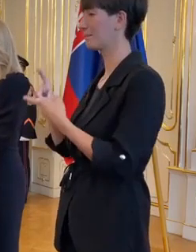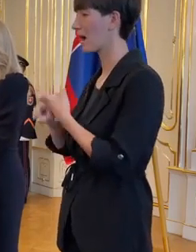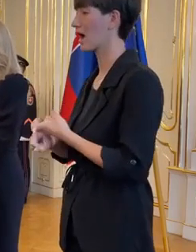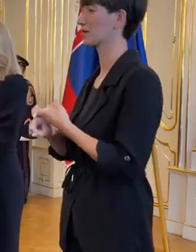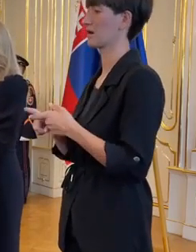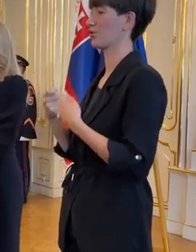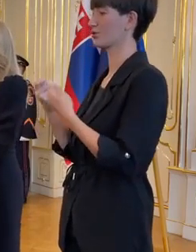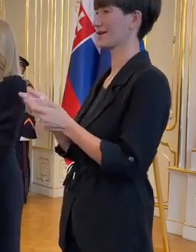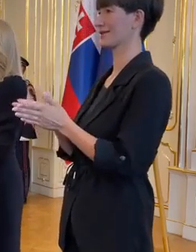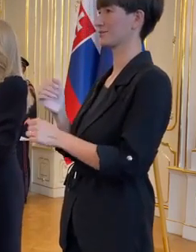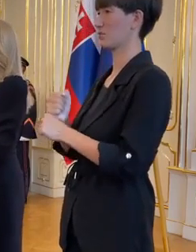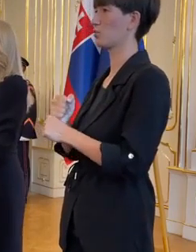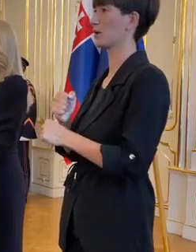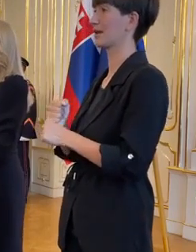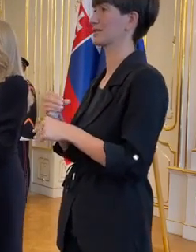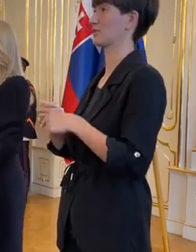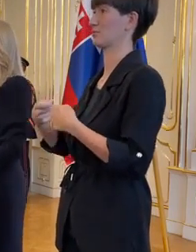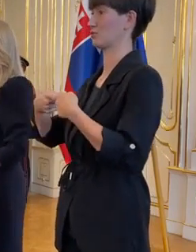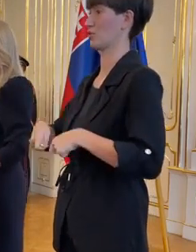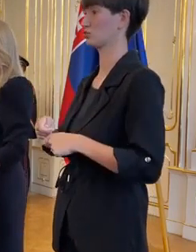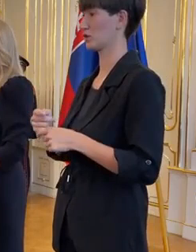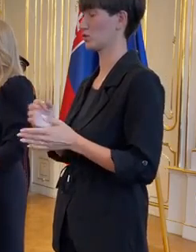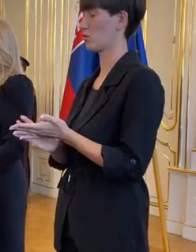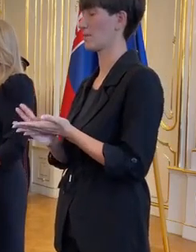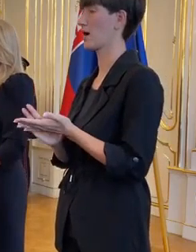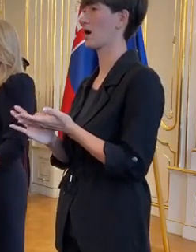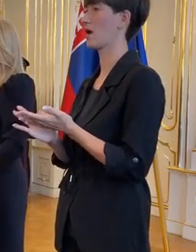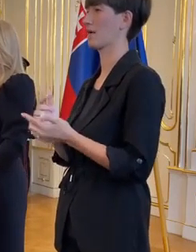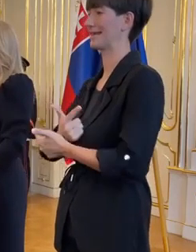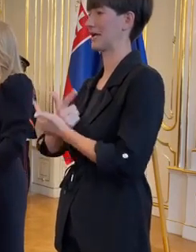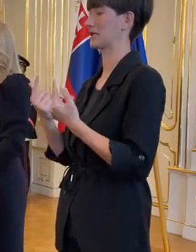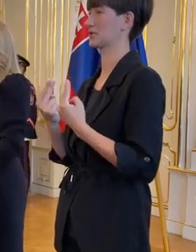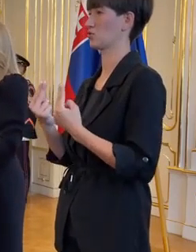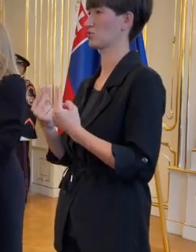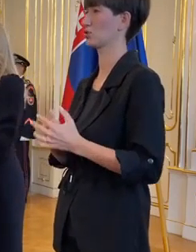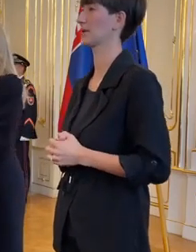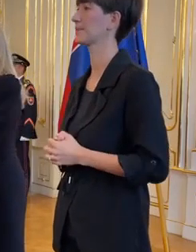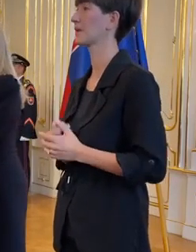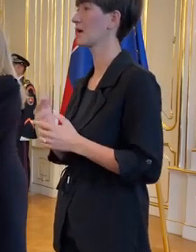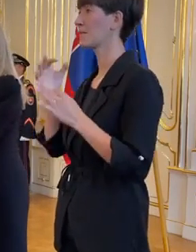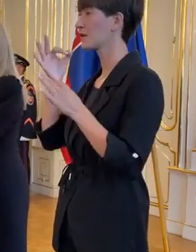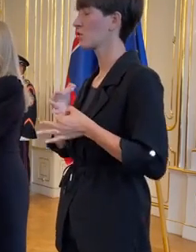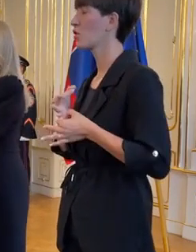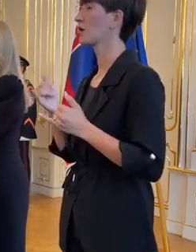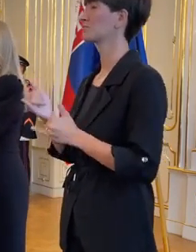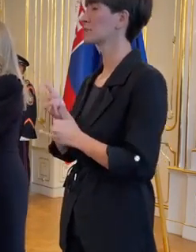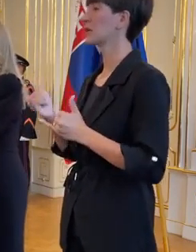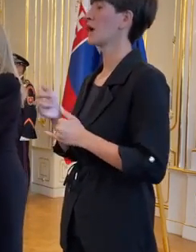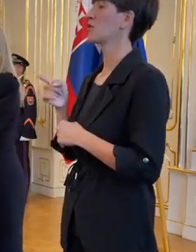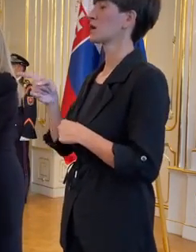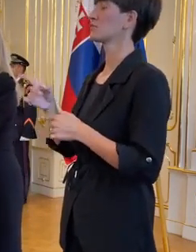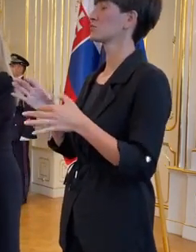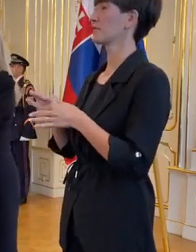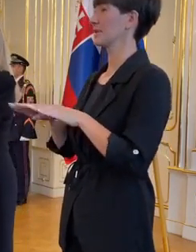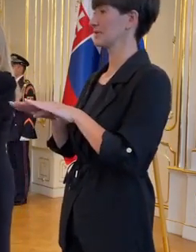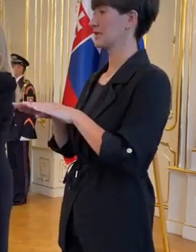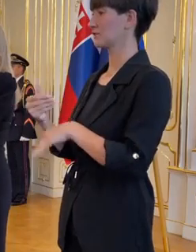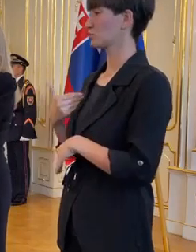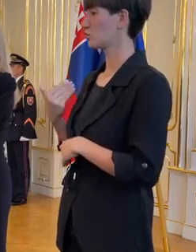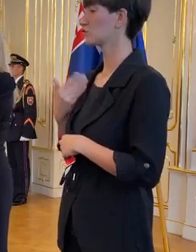v zložitej dobe jasno v hodnotách. Vy, pán Gréling, ste naštartovali tak potrebné reformné kroky